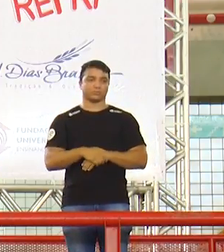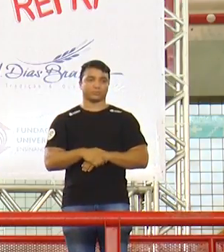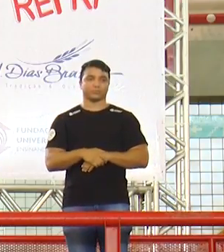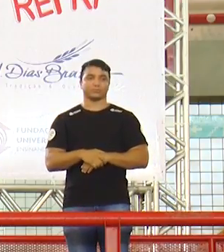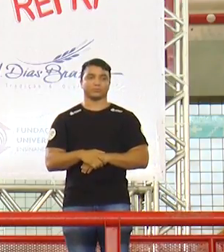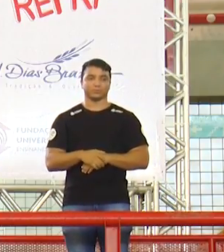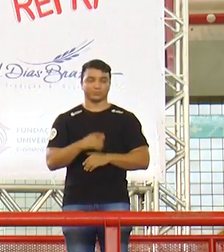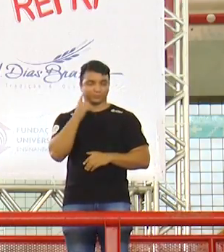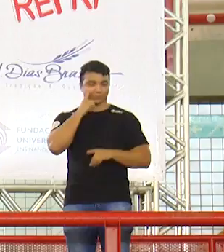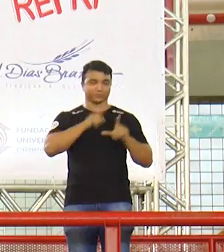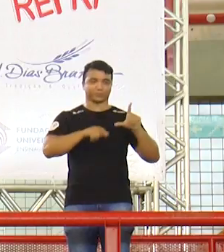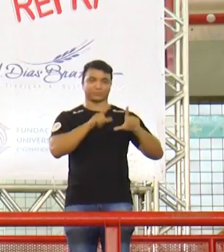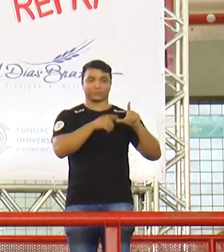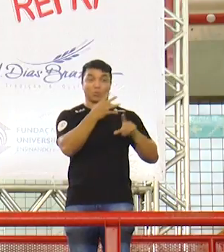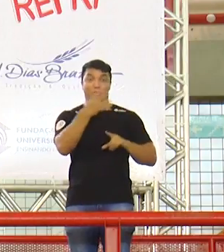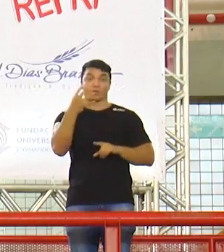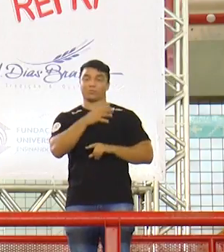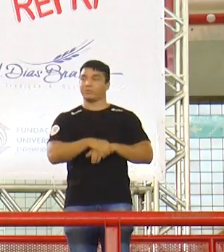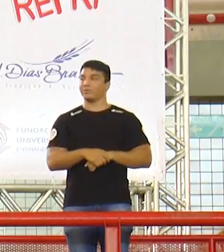entendeu?